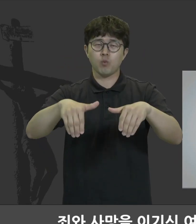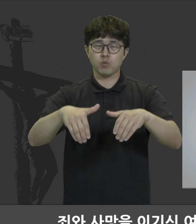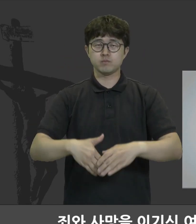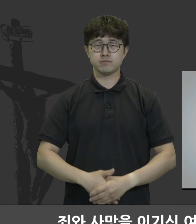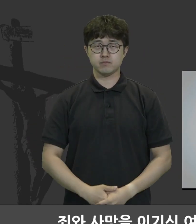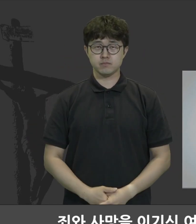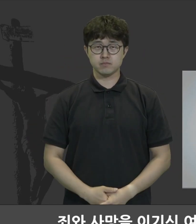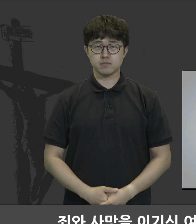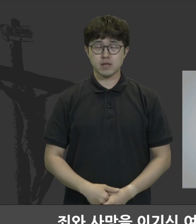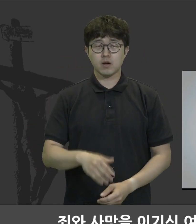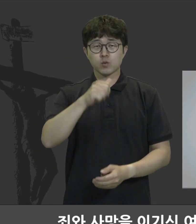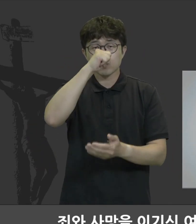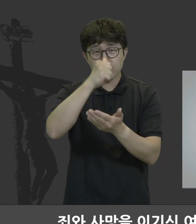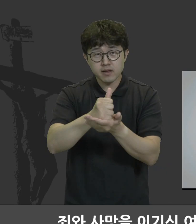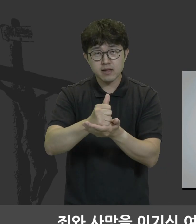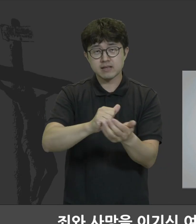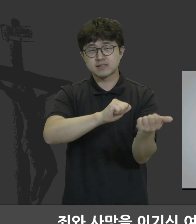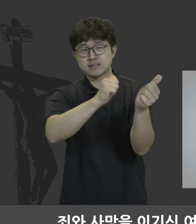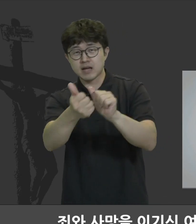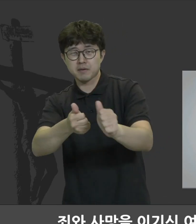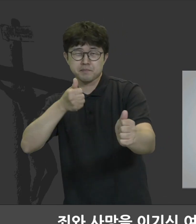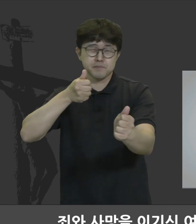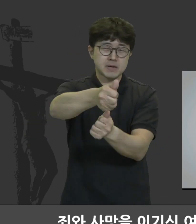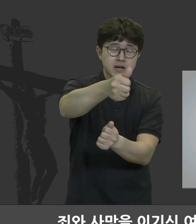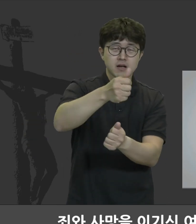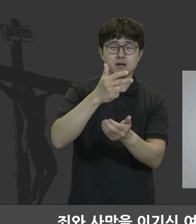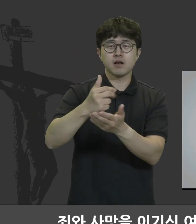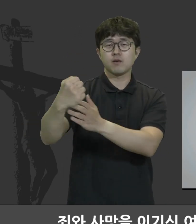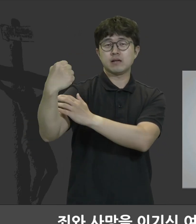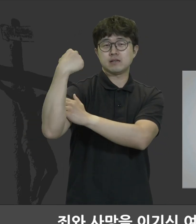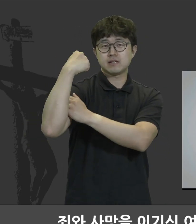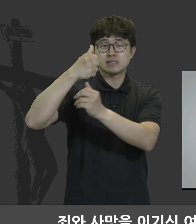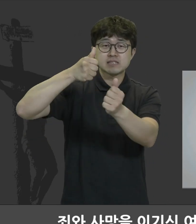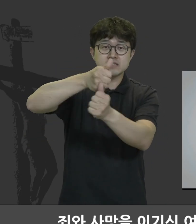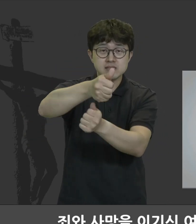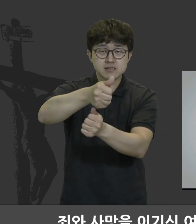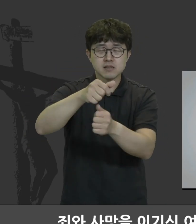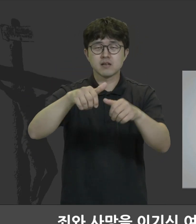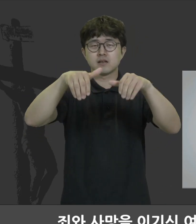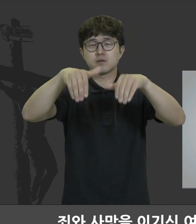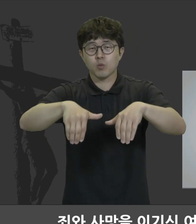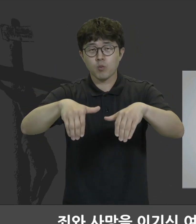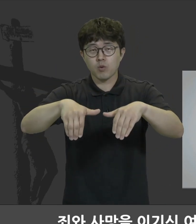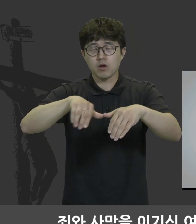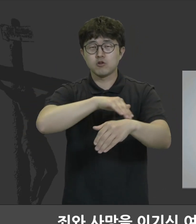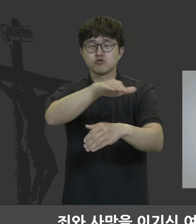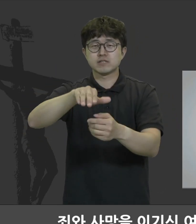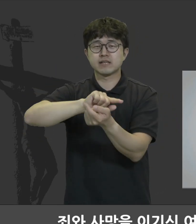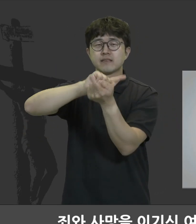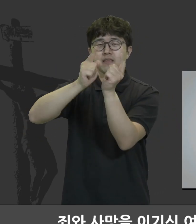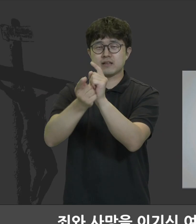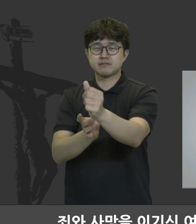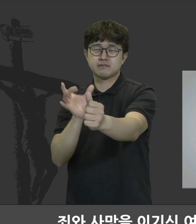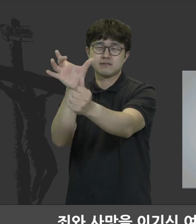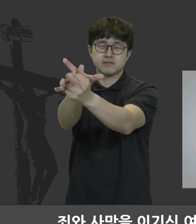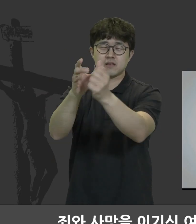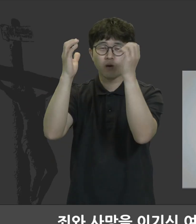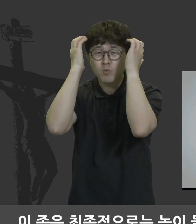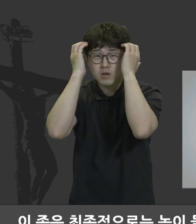죄와 사망을 이기신 여호와의 승리는 순종하는 종이 우리 대신 고난을 받으심으로 이루어집니다. 이